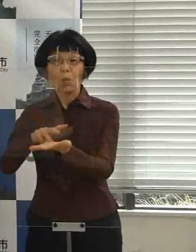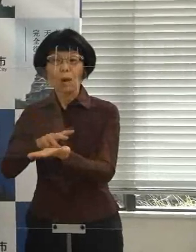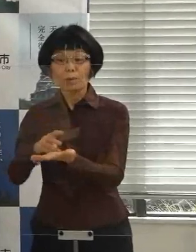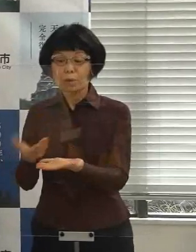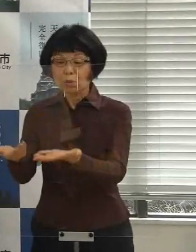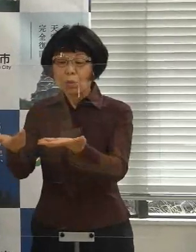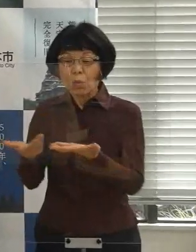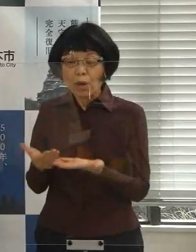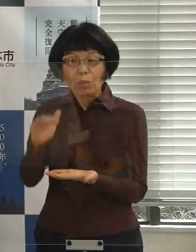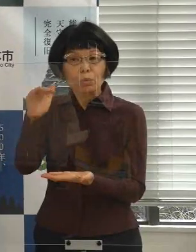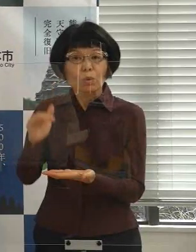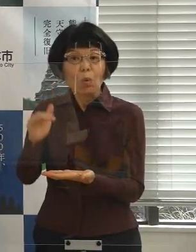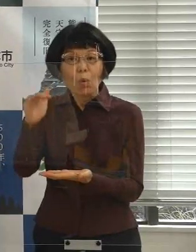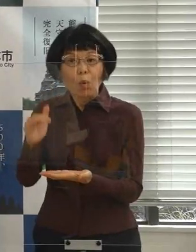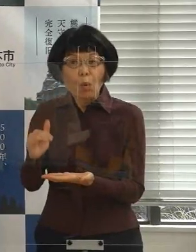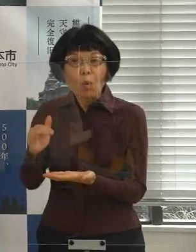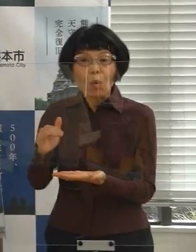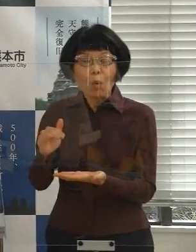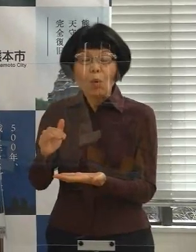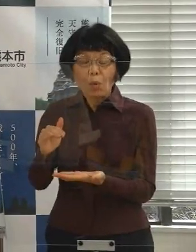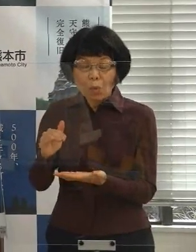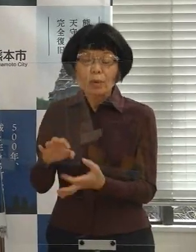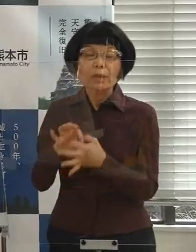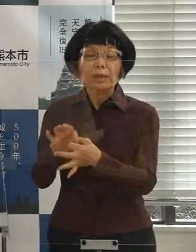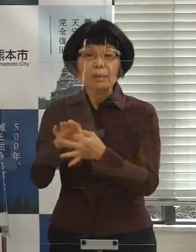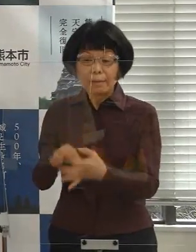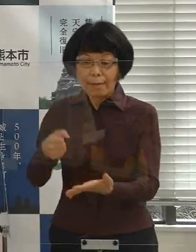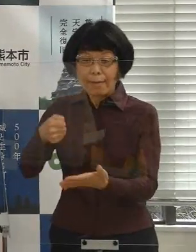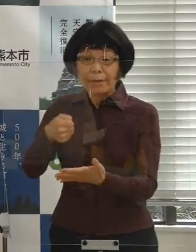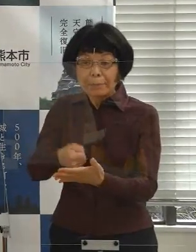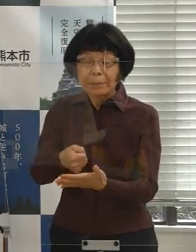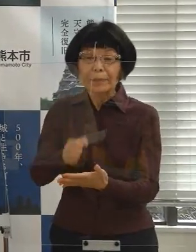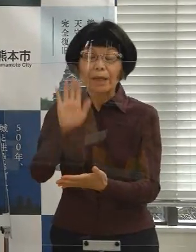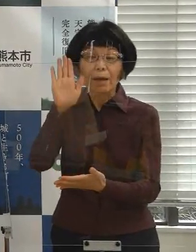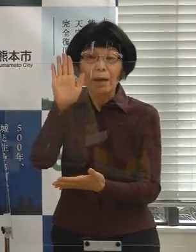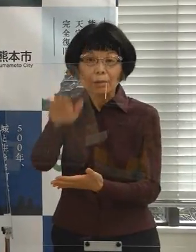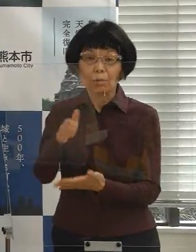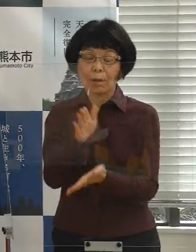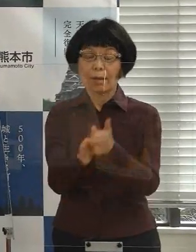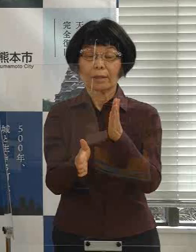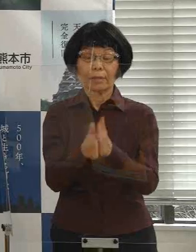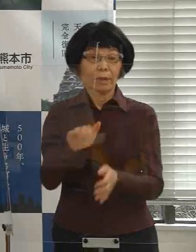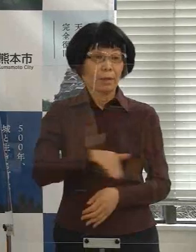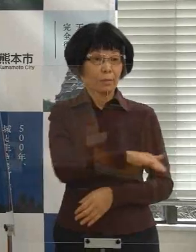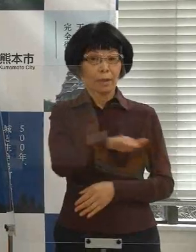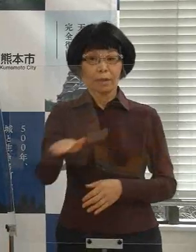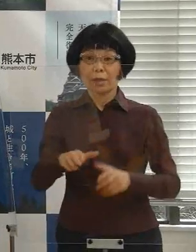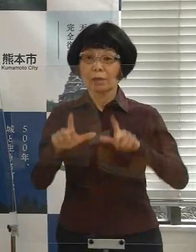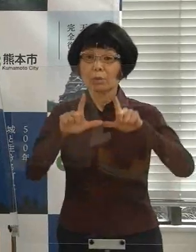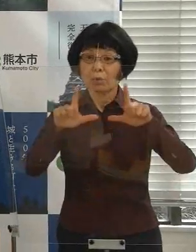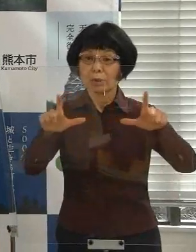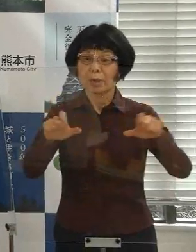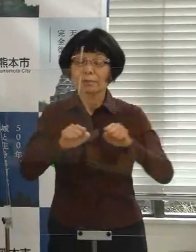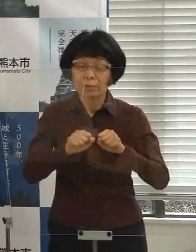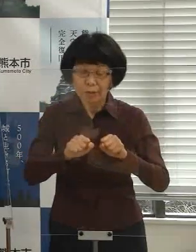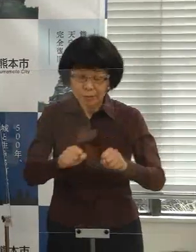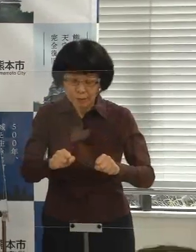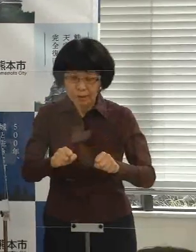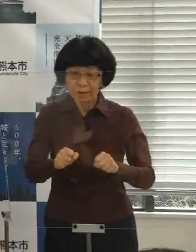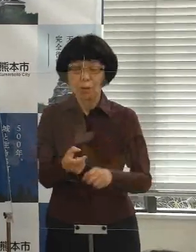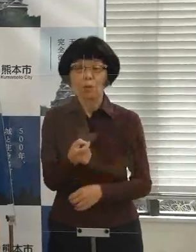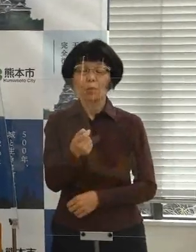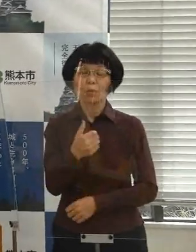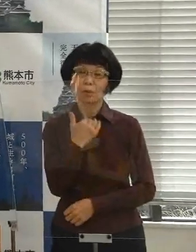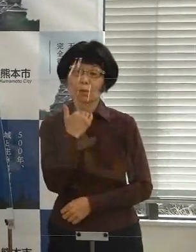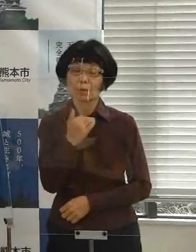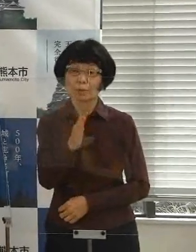踏まえまして決定次第改めてお知らせをさせていただきたいと考えておりますので今しばらくお待ち